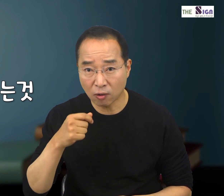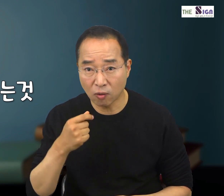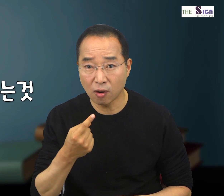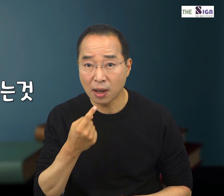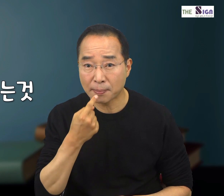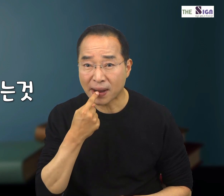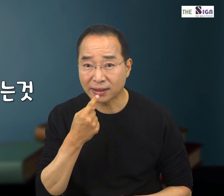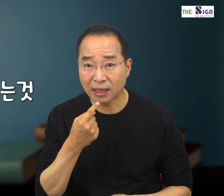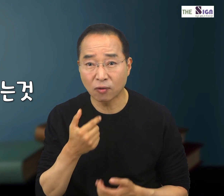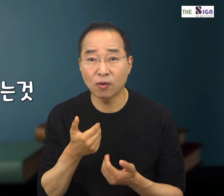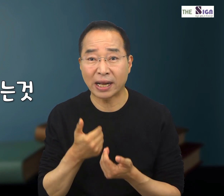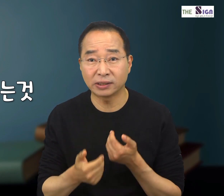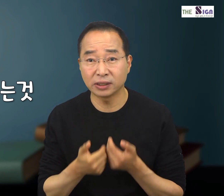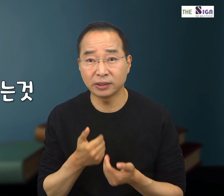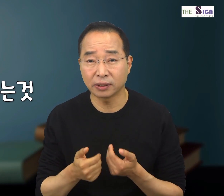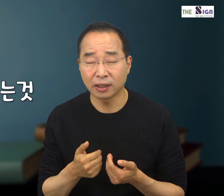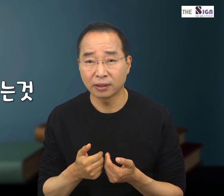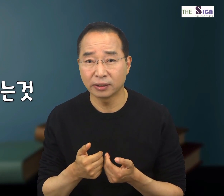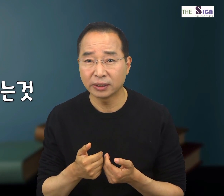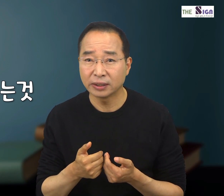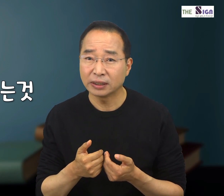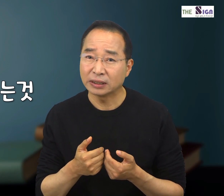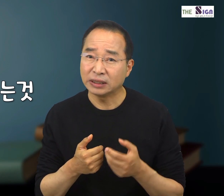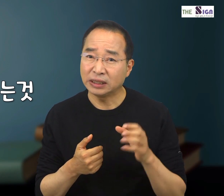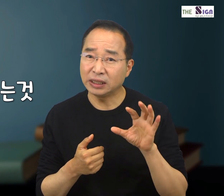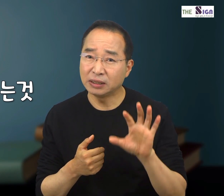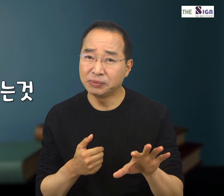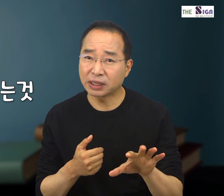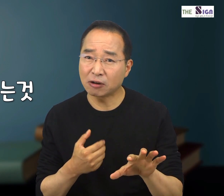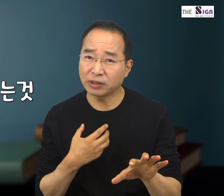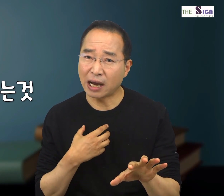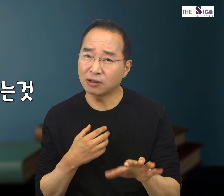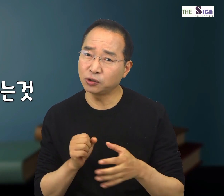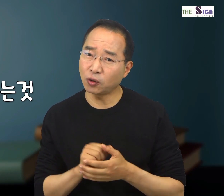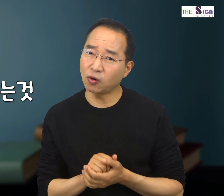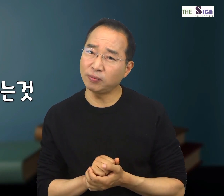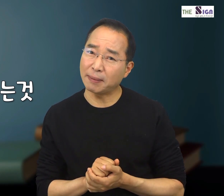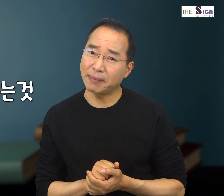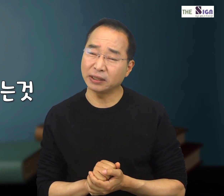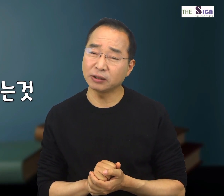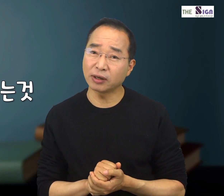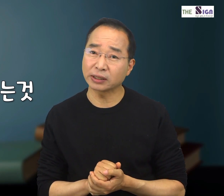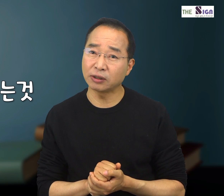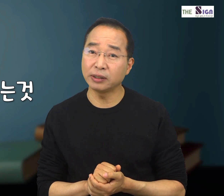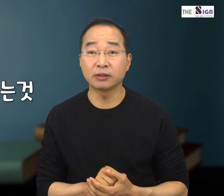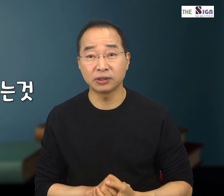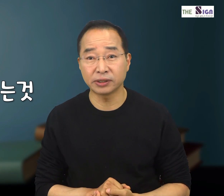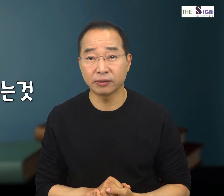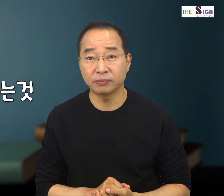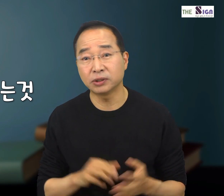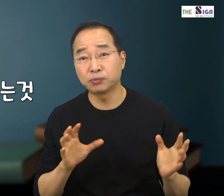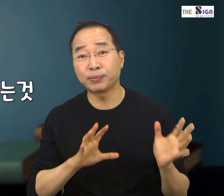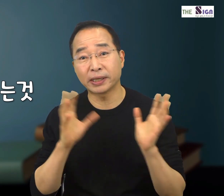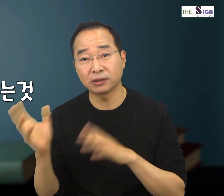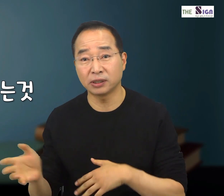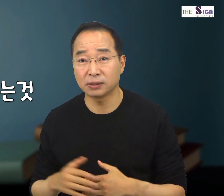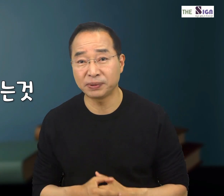먹고 맛하고 갈등은 이 음식하고 나하고는 조금 안 맞는 것 같아, 이런 뜻이에요. 이제 뷔페 같은데 이제 비싼